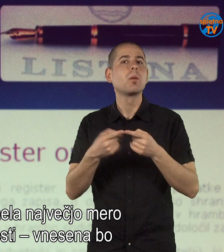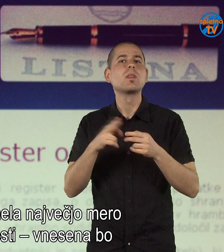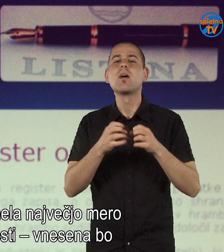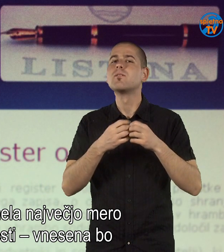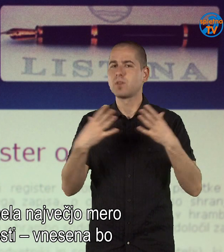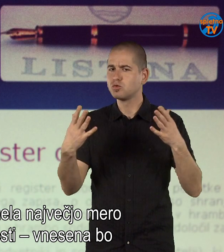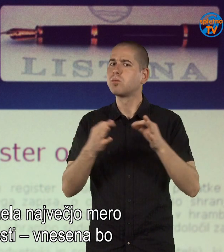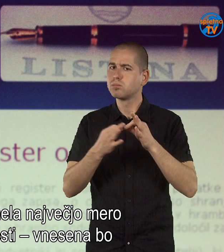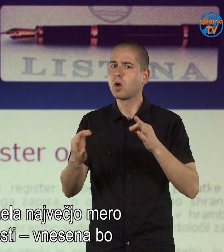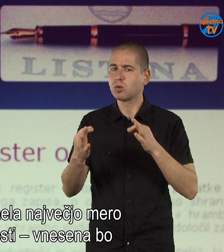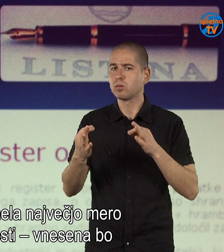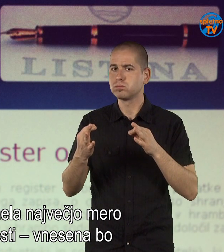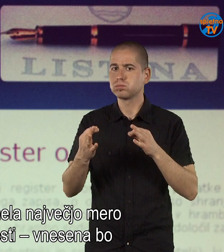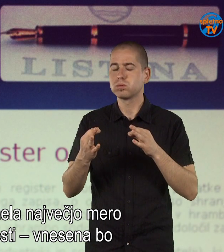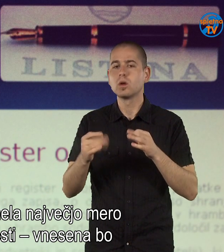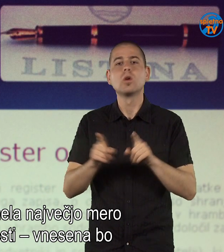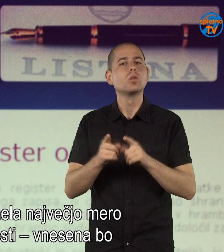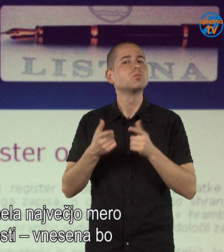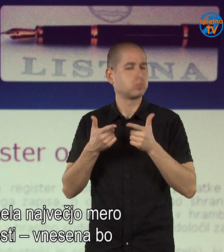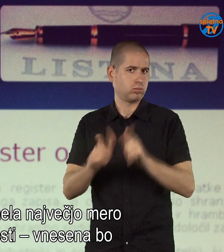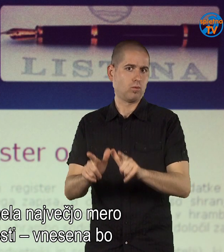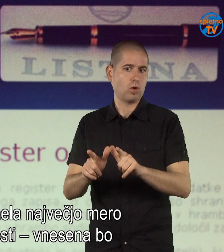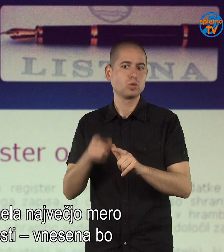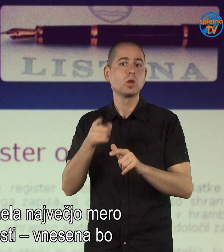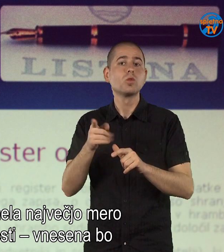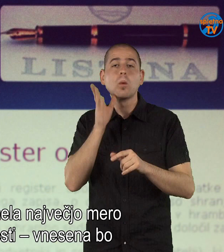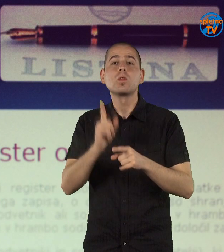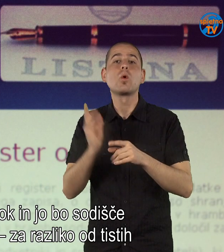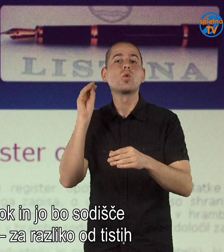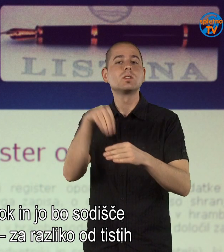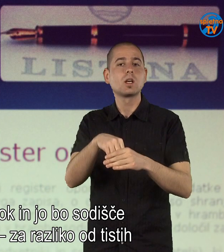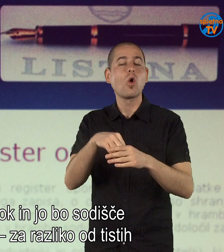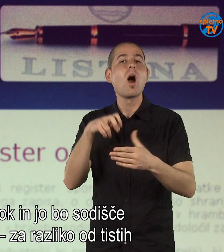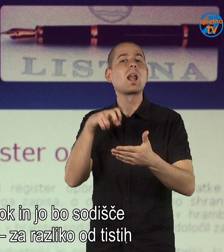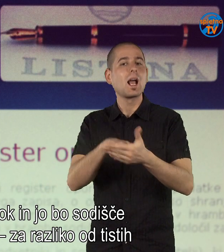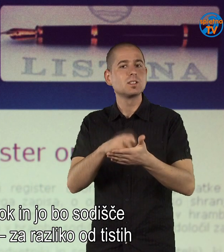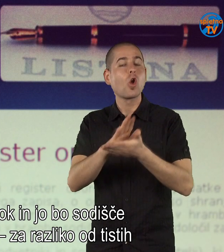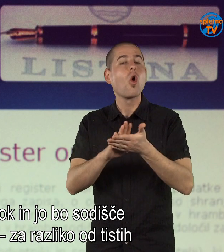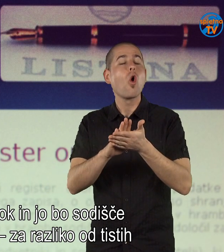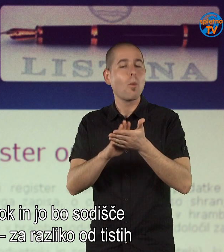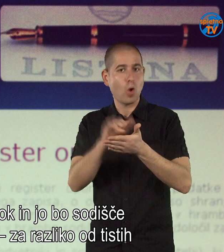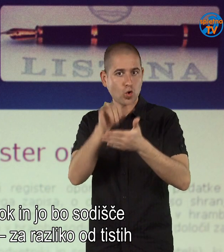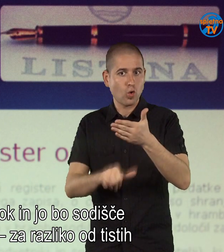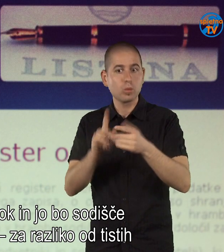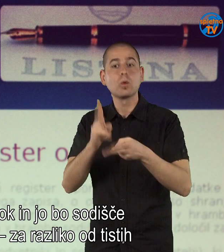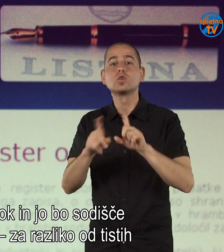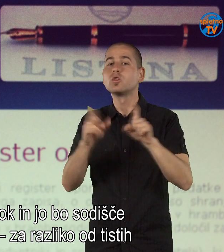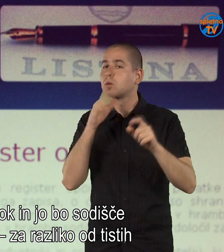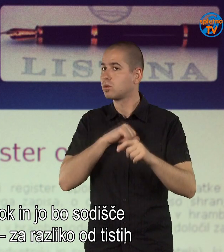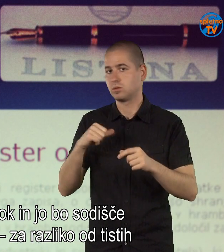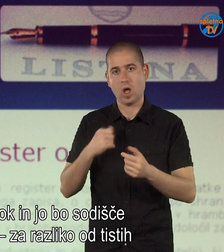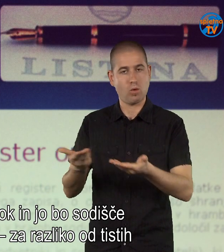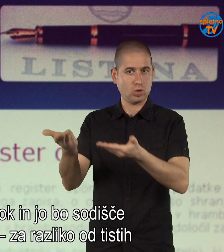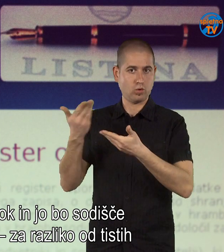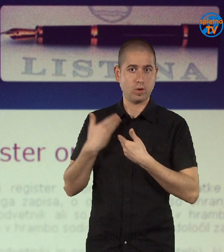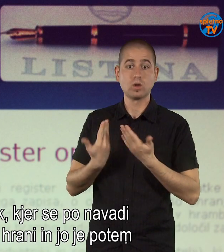imela največjo mero verodostojnosti, ta bo potem vnesena v register oporok in jo bo sodišče samo pridobilo. Za